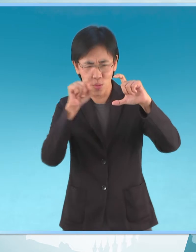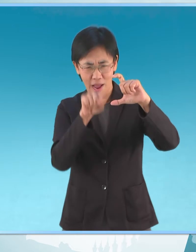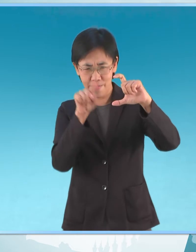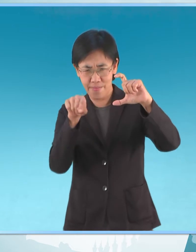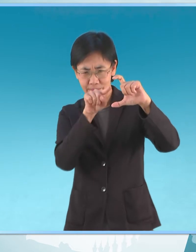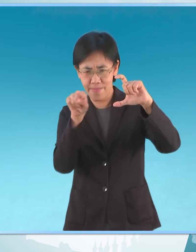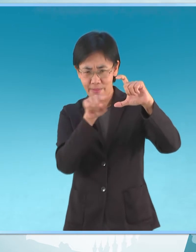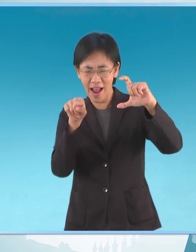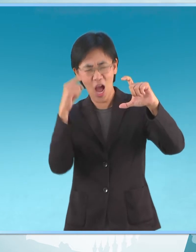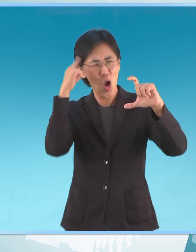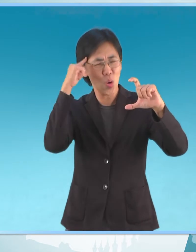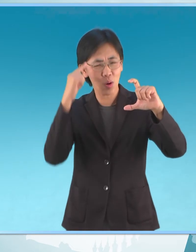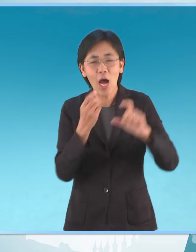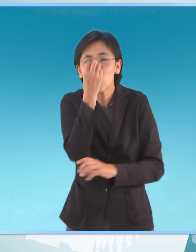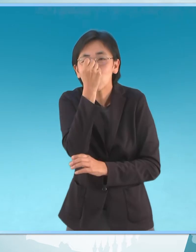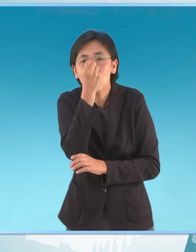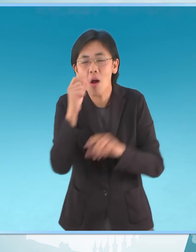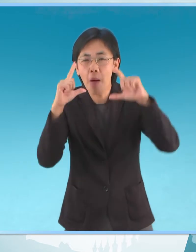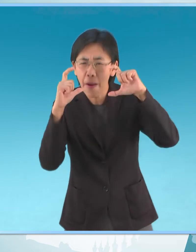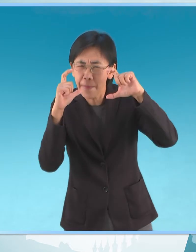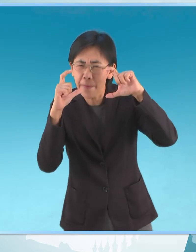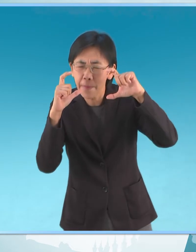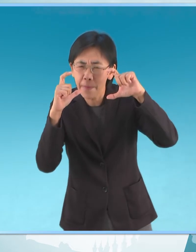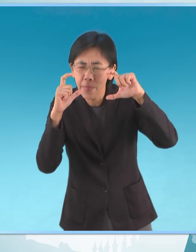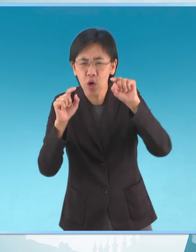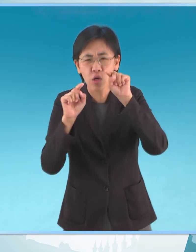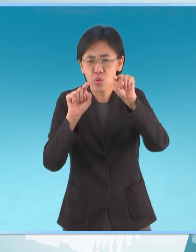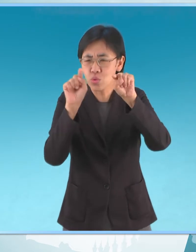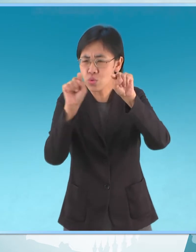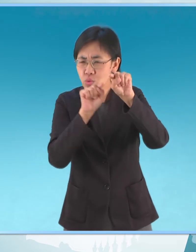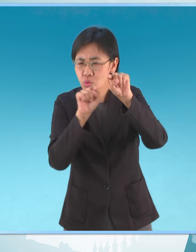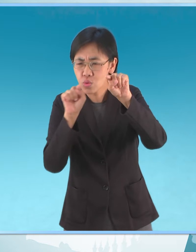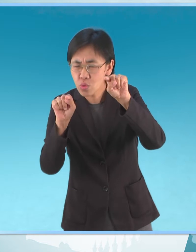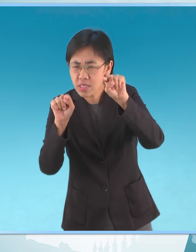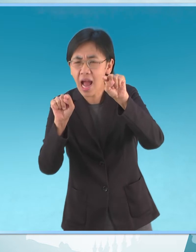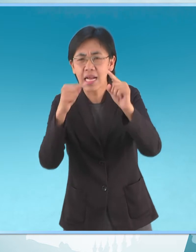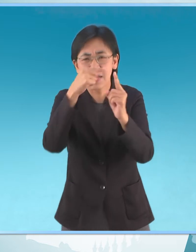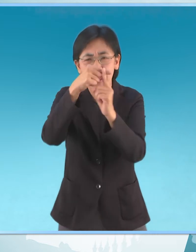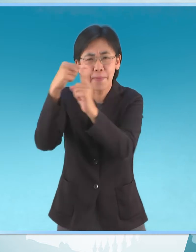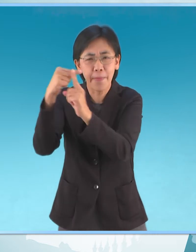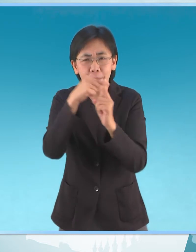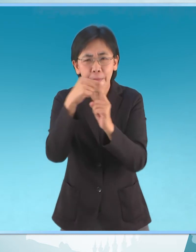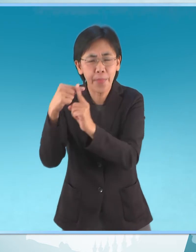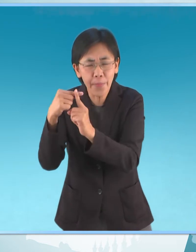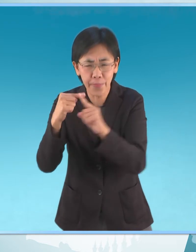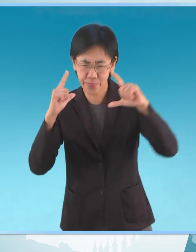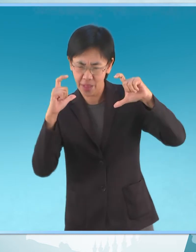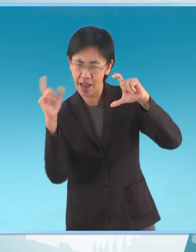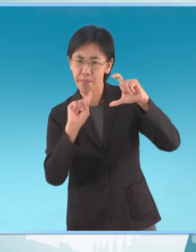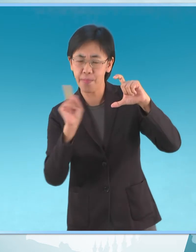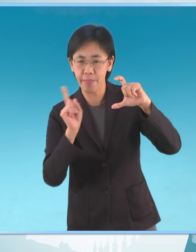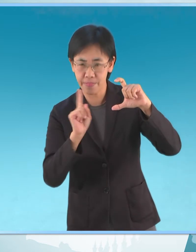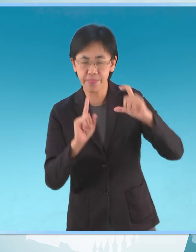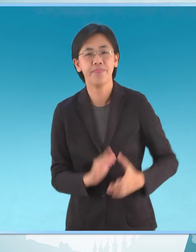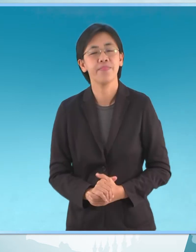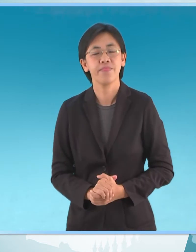เดี๋ยวเราจะลองไปถ่ายภาพดูนะครับว่าการใช้จุดตัด9ช่องเนี่ยแล้วก็เอาสิ่งที่น่าสนใจในภาพเนี่ยไปไว้ที่จุดตัด9